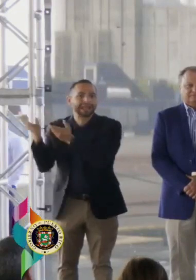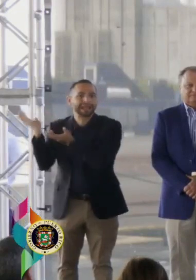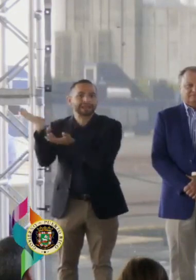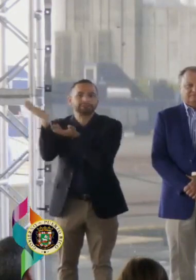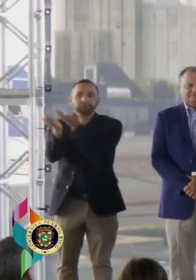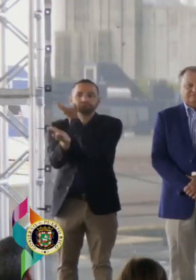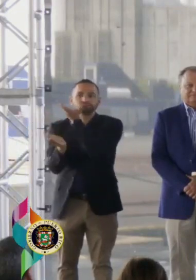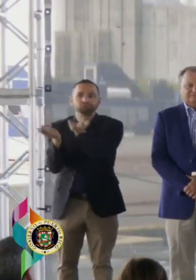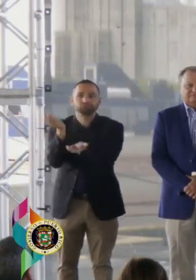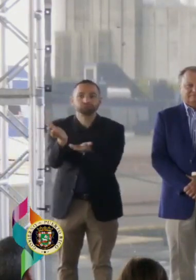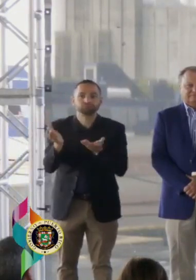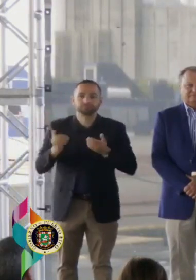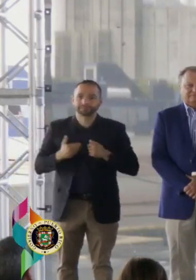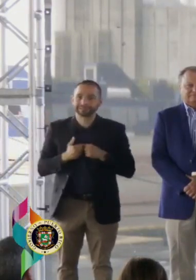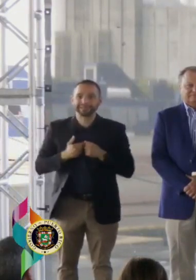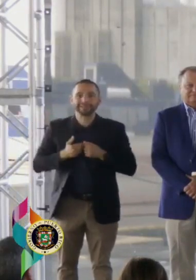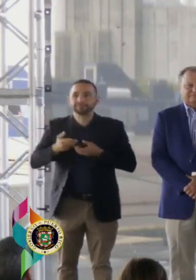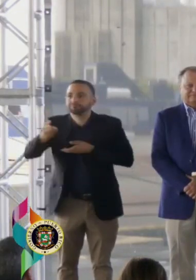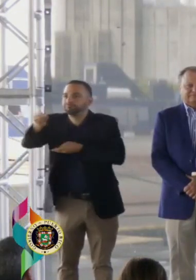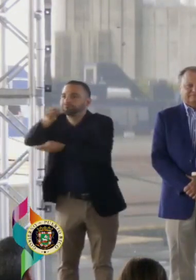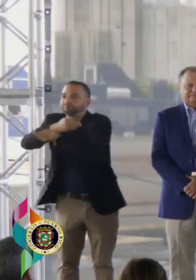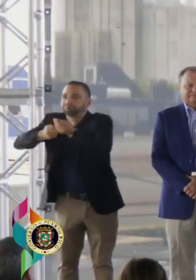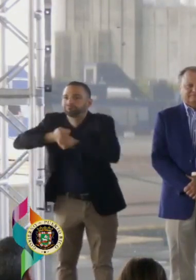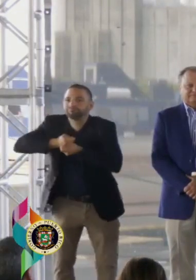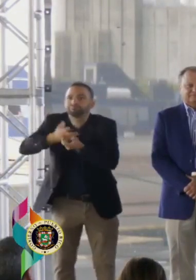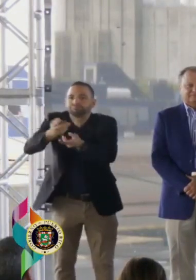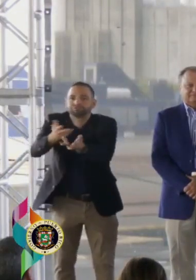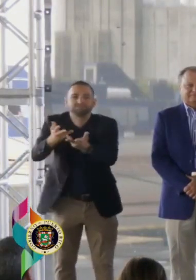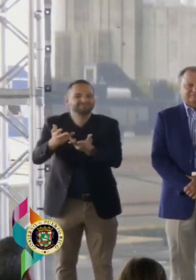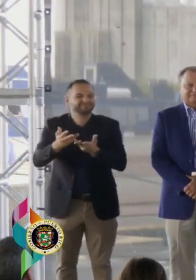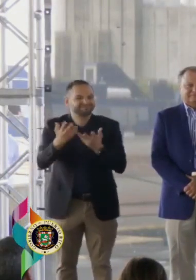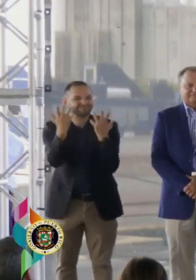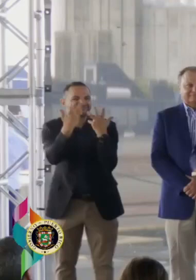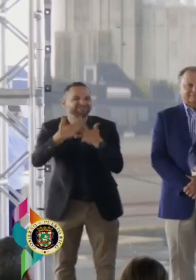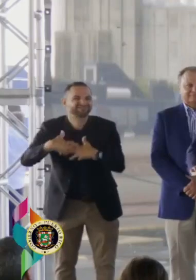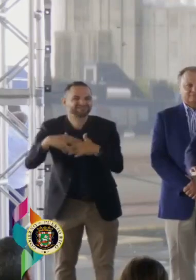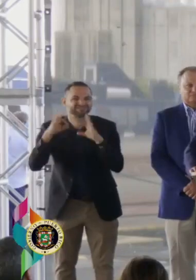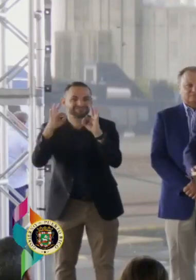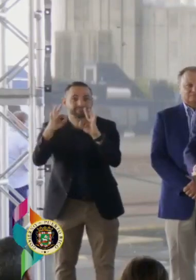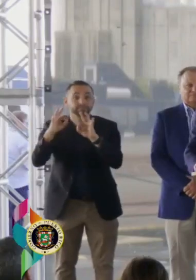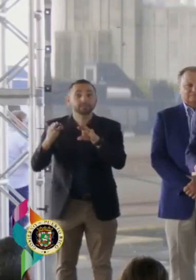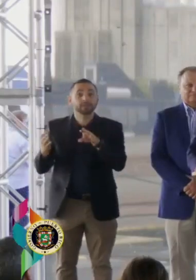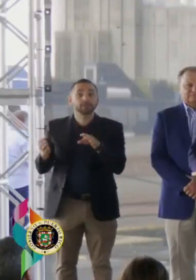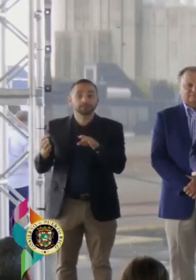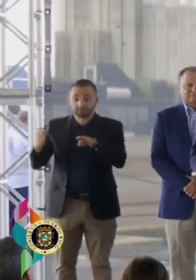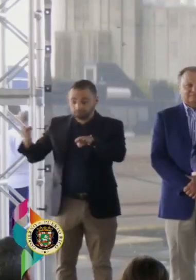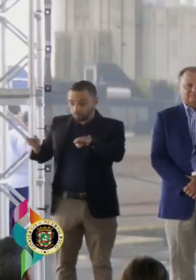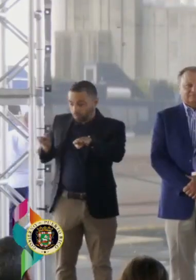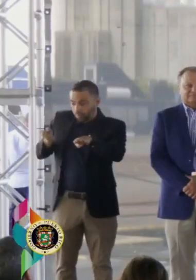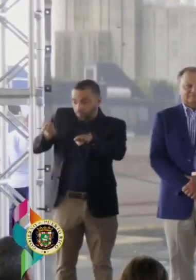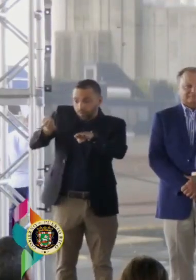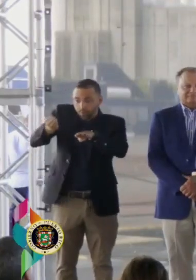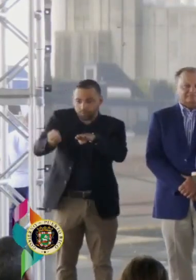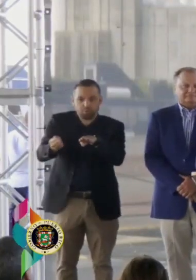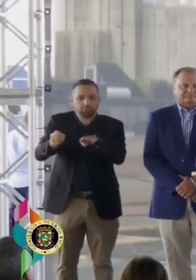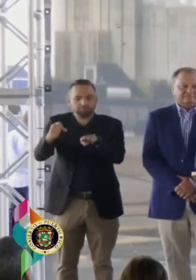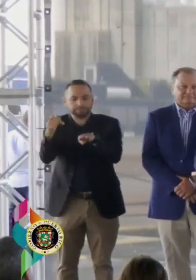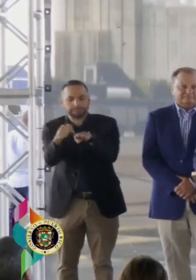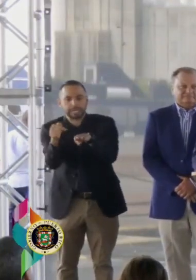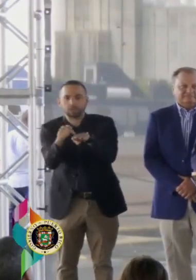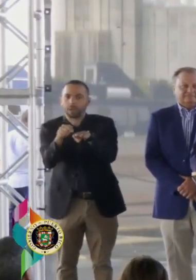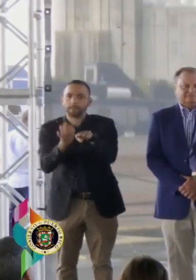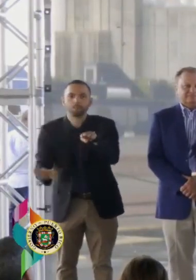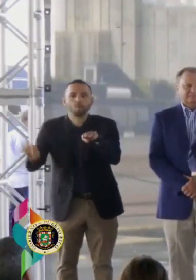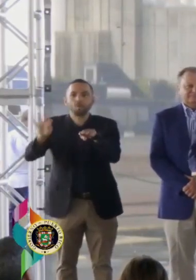efectivamente la cadena de suministros en Puerto Rico nuestros puertos son parte de la infraestructura